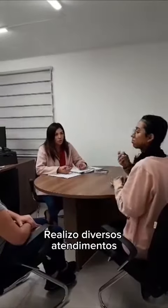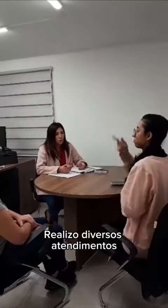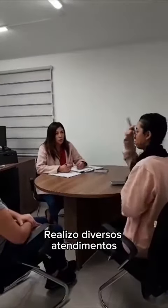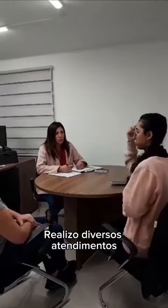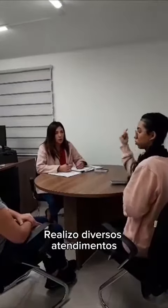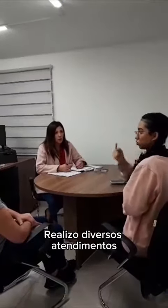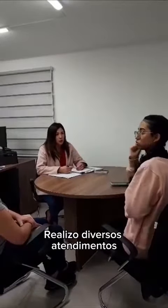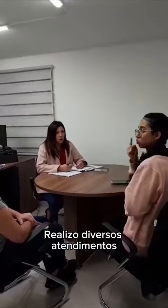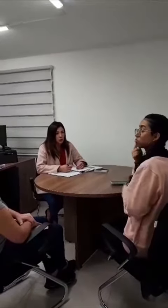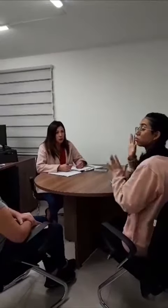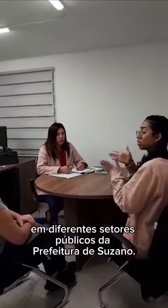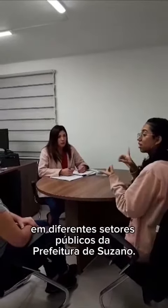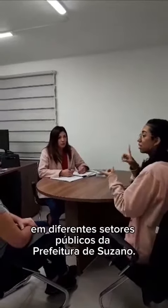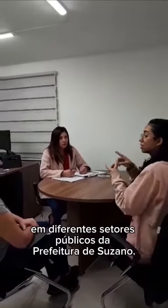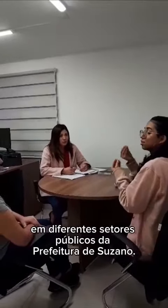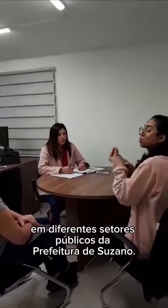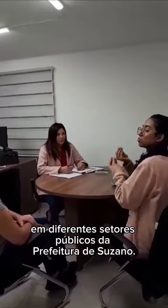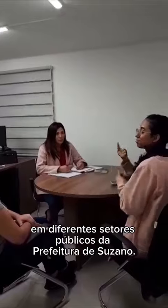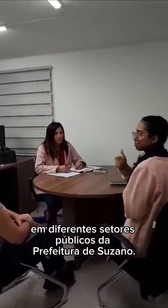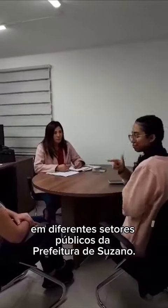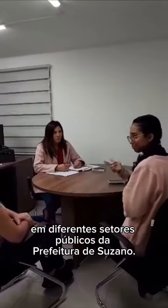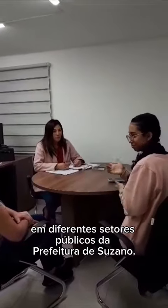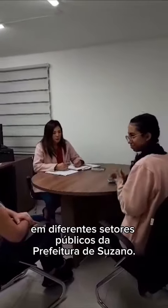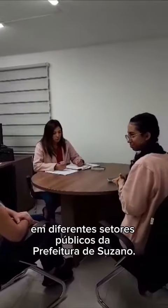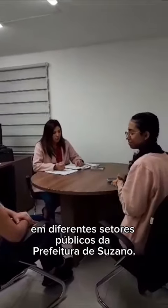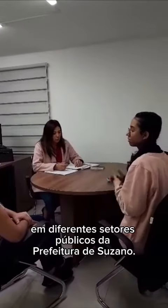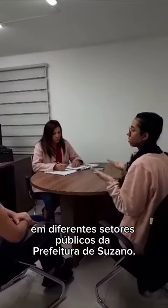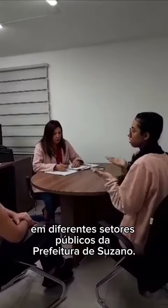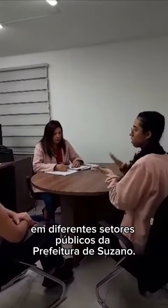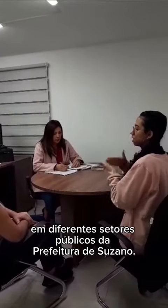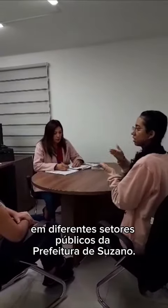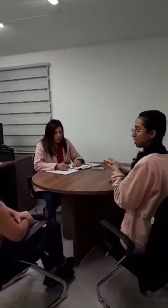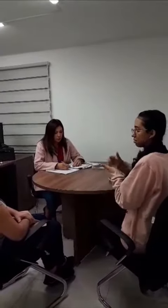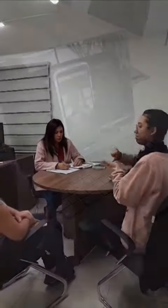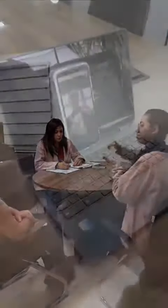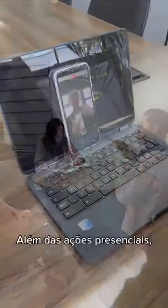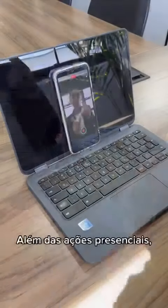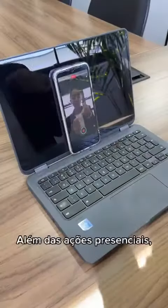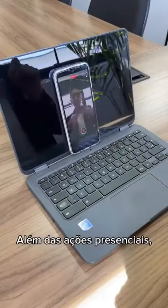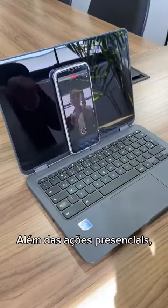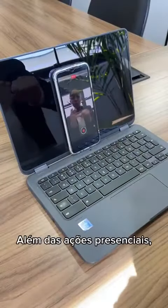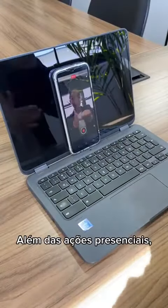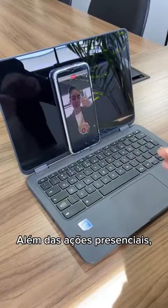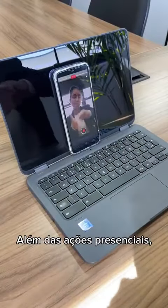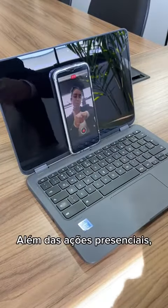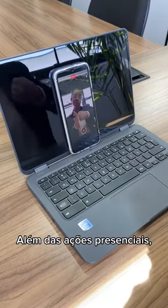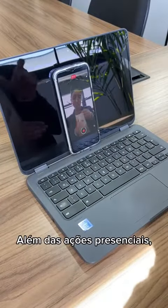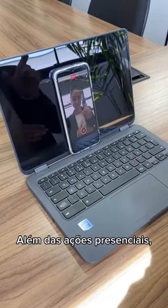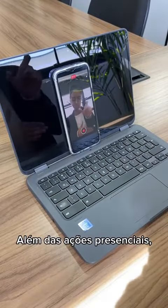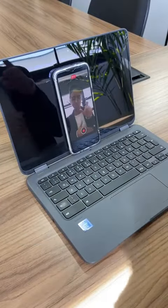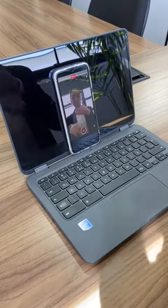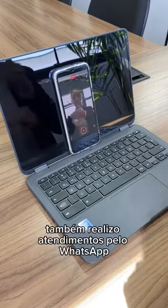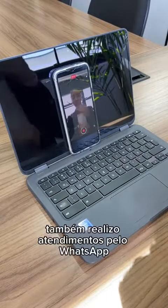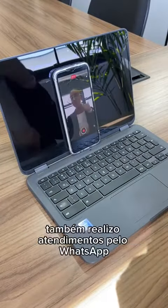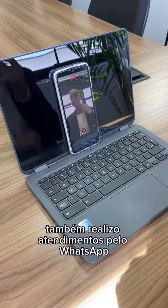diversos atendimentos em diferentes setores públicos da Prefeitura de Suzano. Além das ações presenciais, também